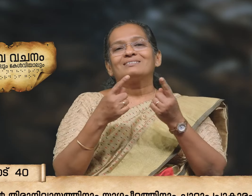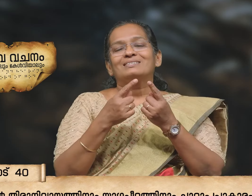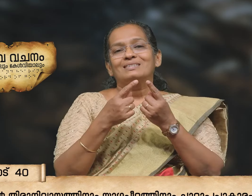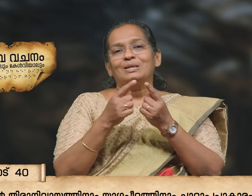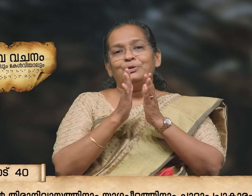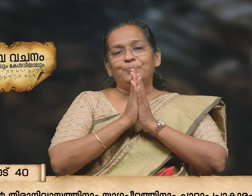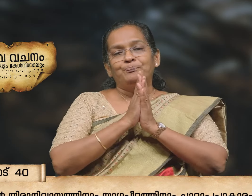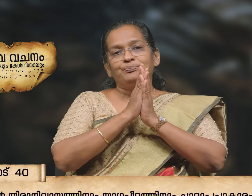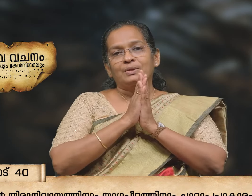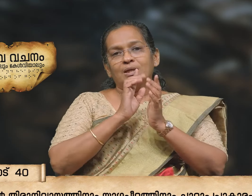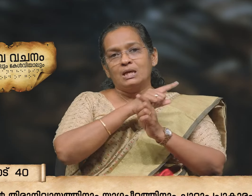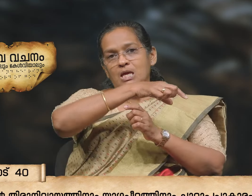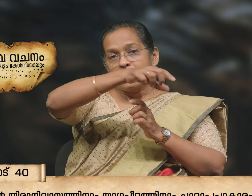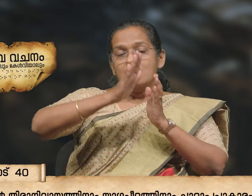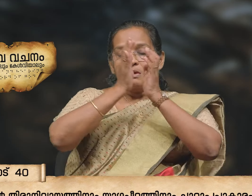യാഗപീഠത്തിനും ചുറ്റും പ്രാകാരം നിർത്തി